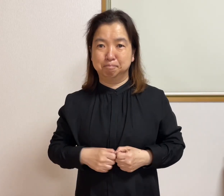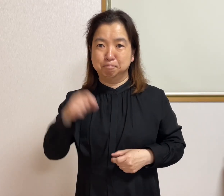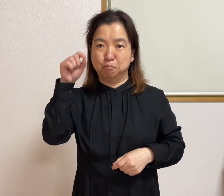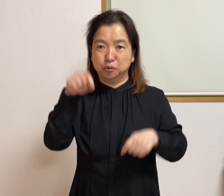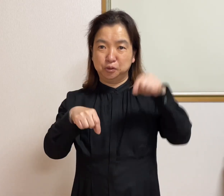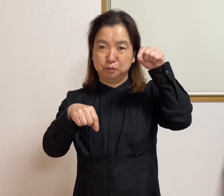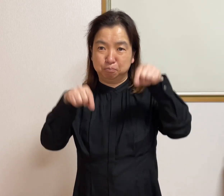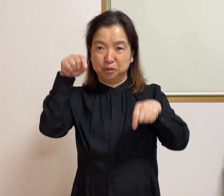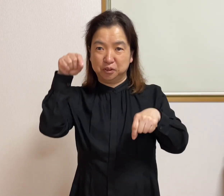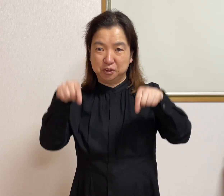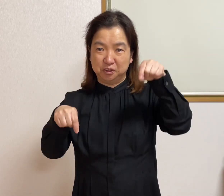ポツポツ。